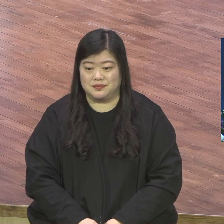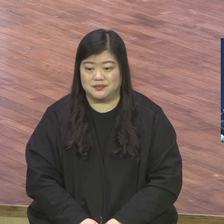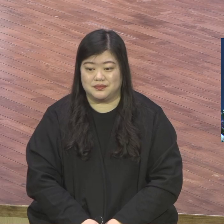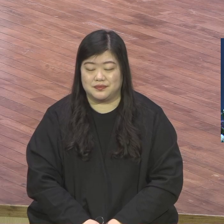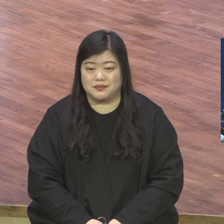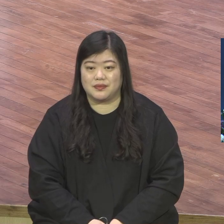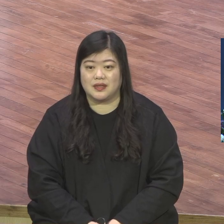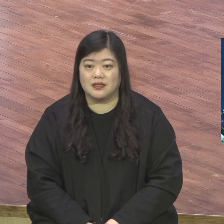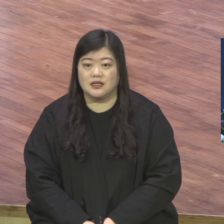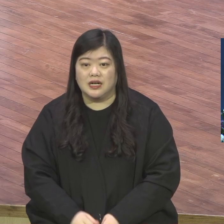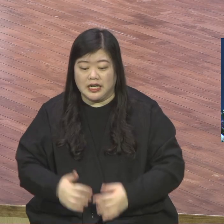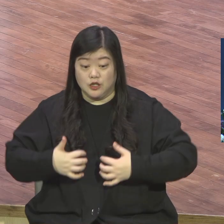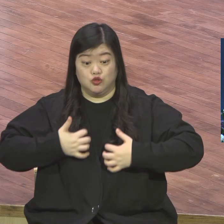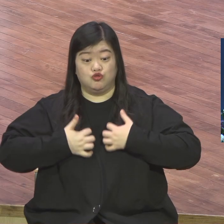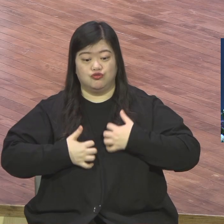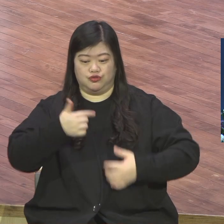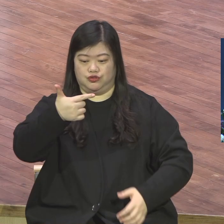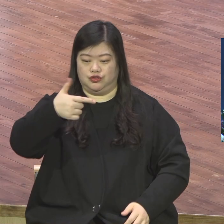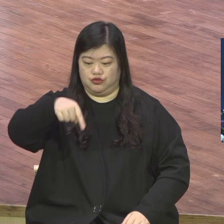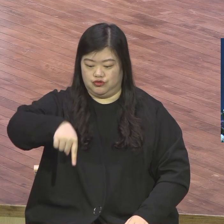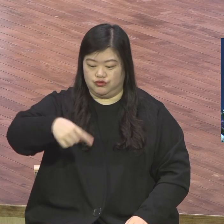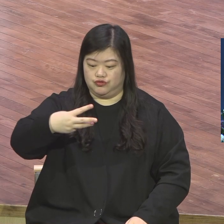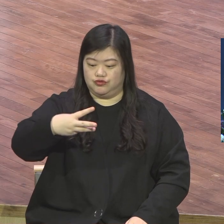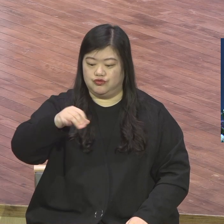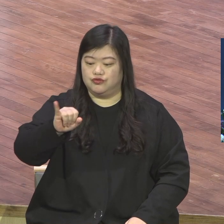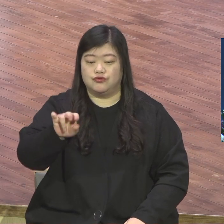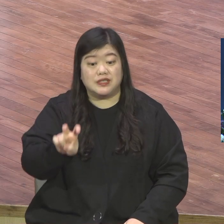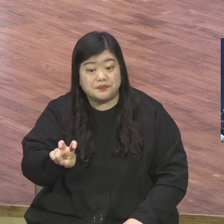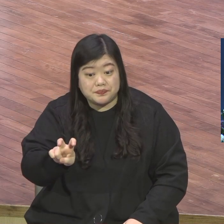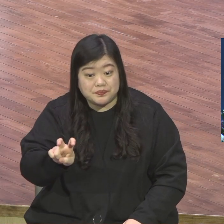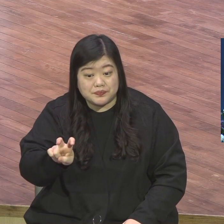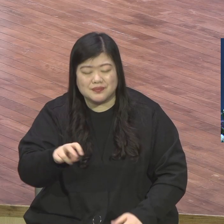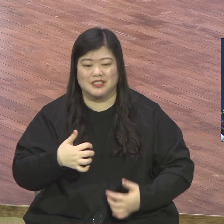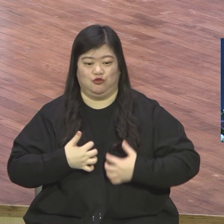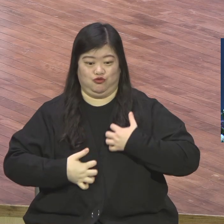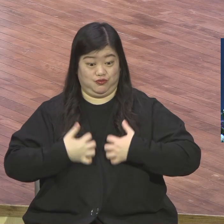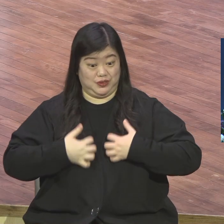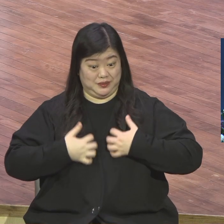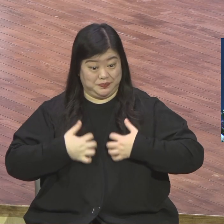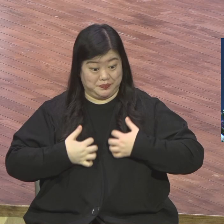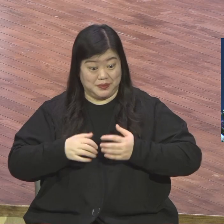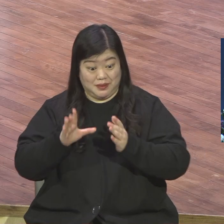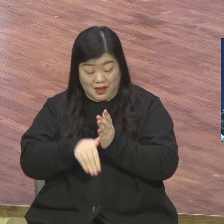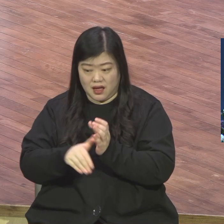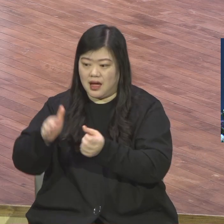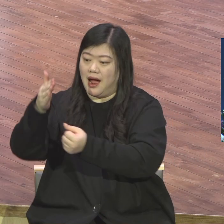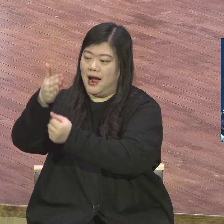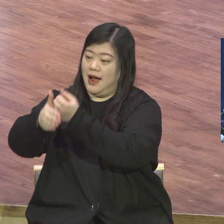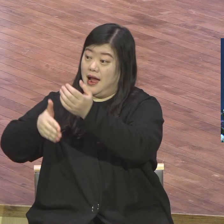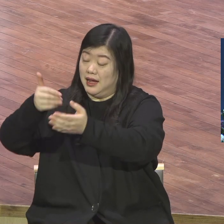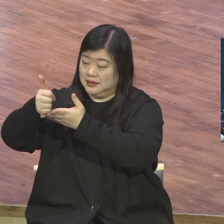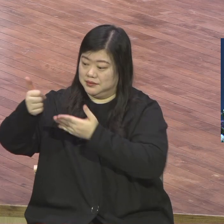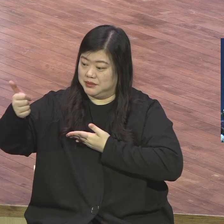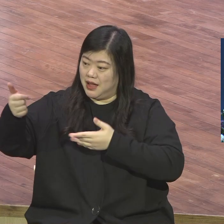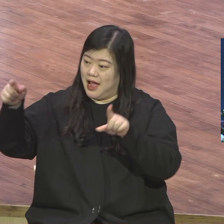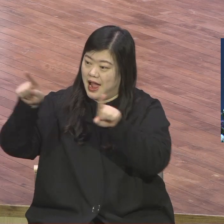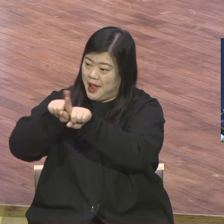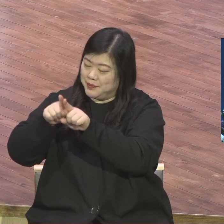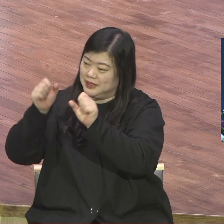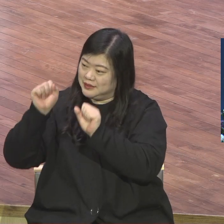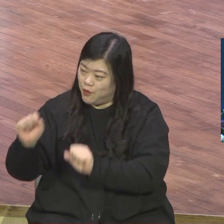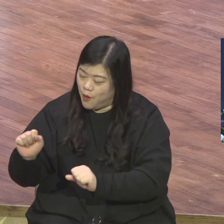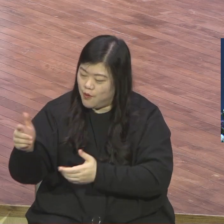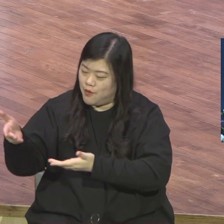누리지만은 그 중에 누림의 핵심은 하나님과 화평하는 삶이에요. 하나님과 화평, 하나님과 교제하고